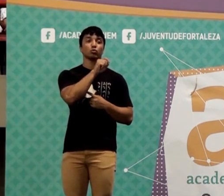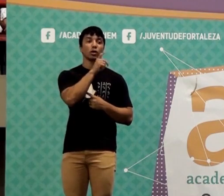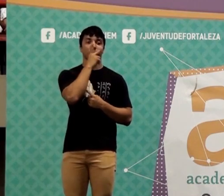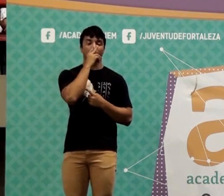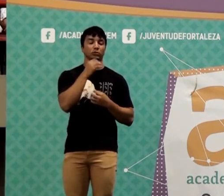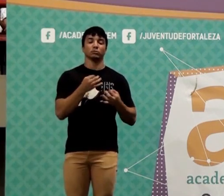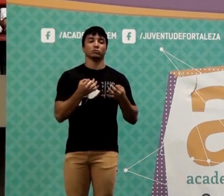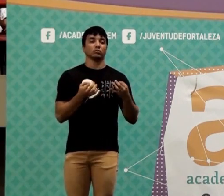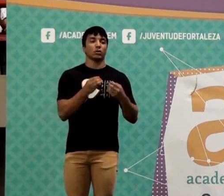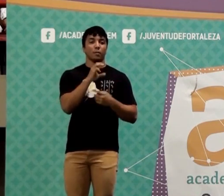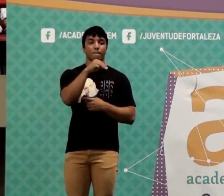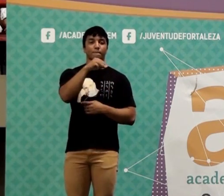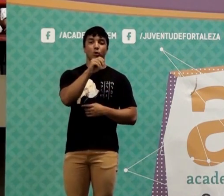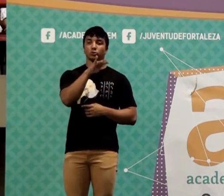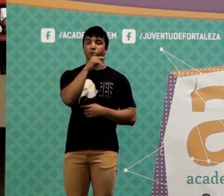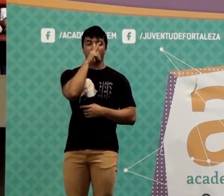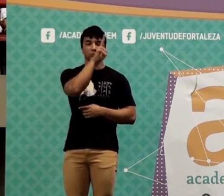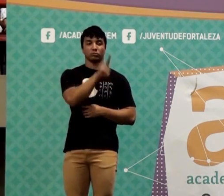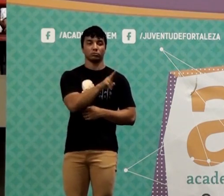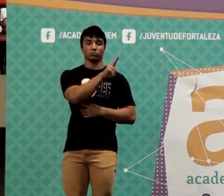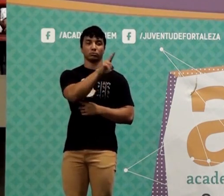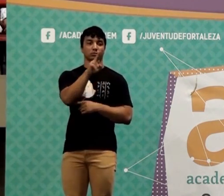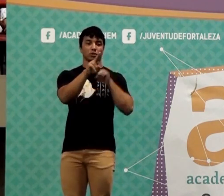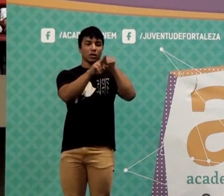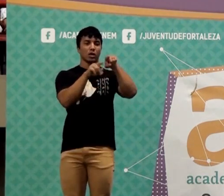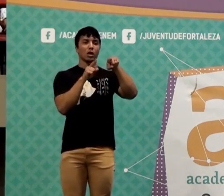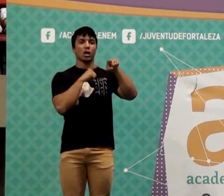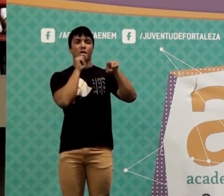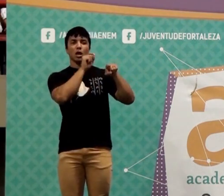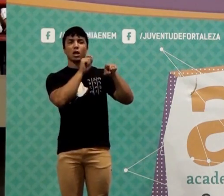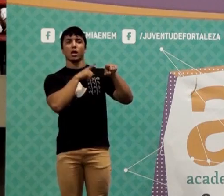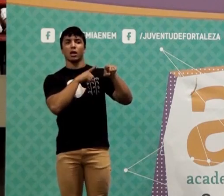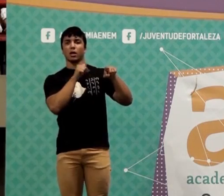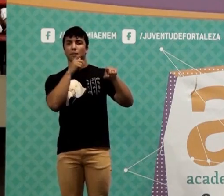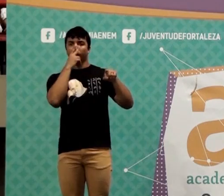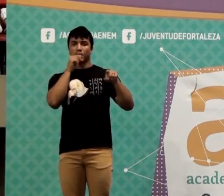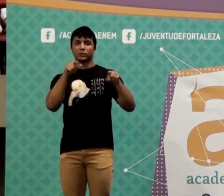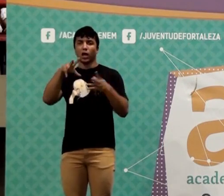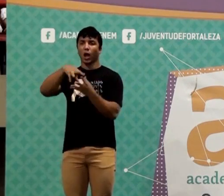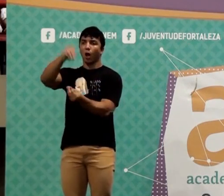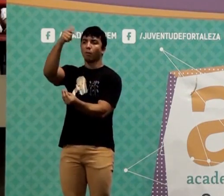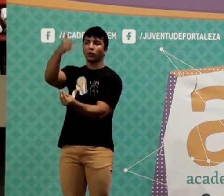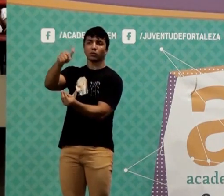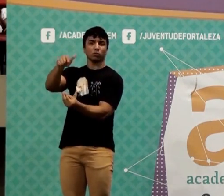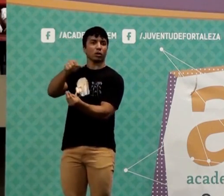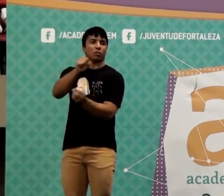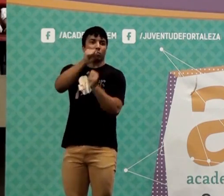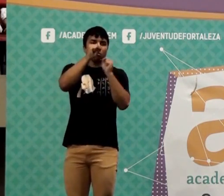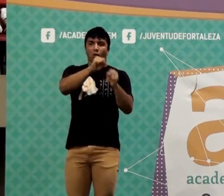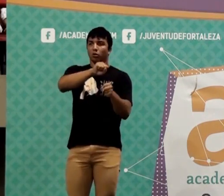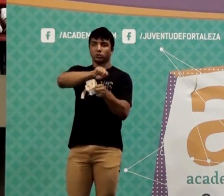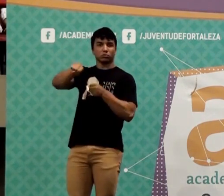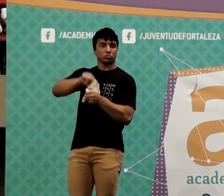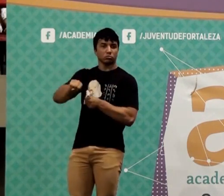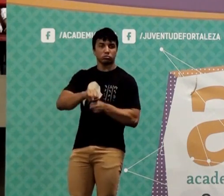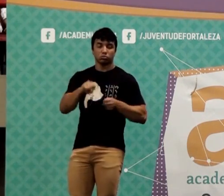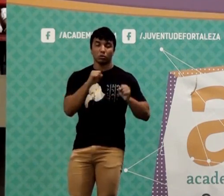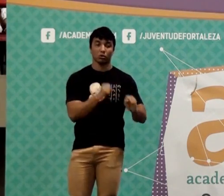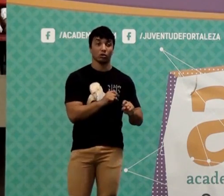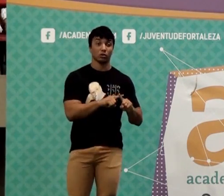turbo. Porque o templário era um soldado perfeito. Ele era treinado para lutar contra 5, 6,